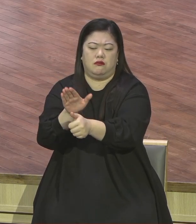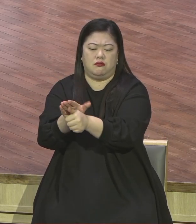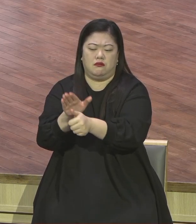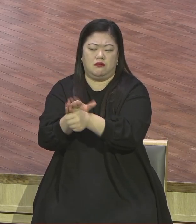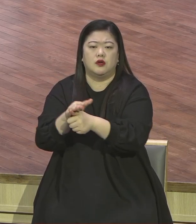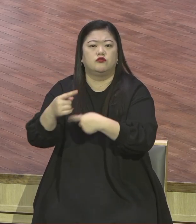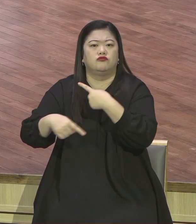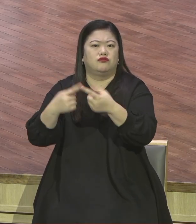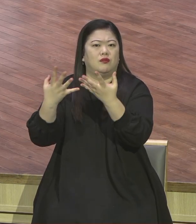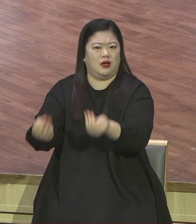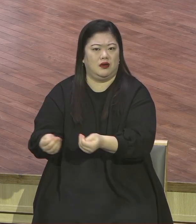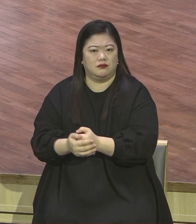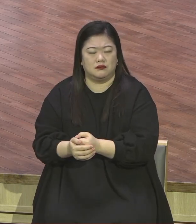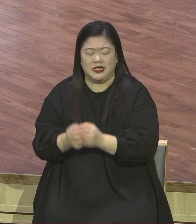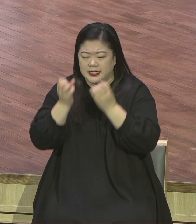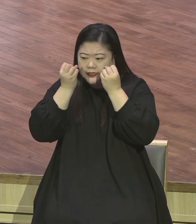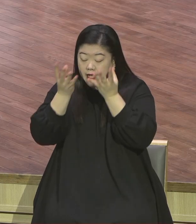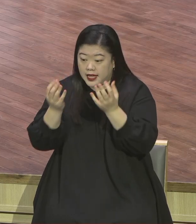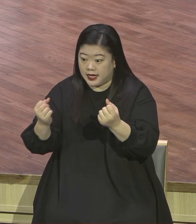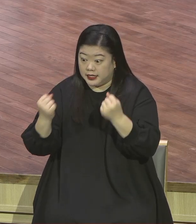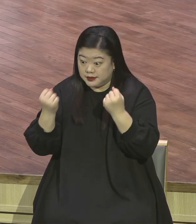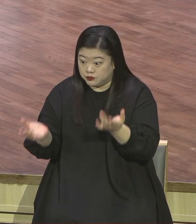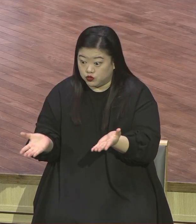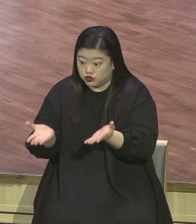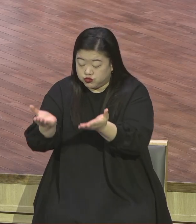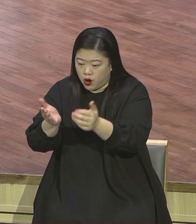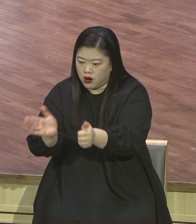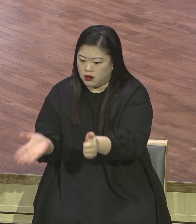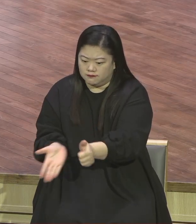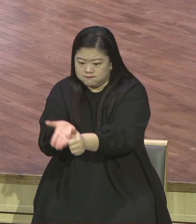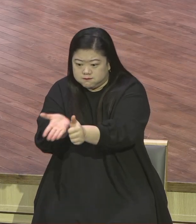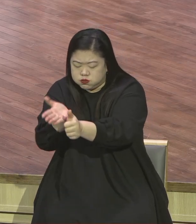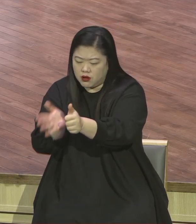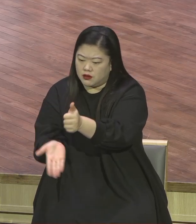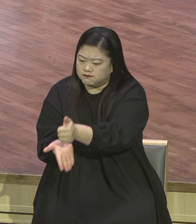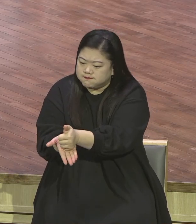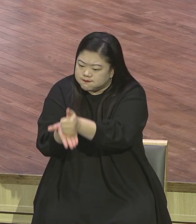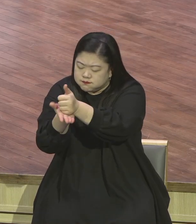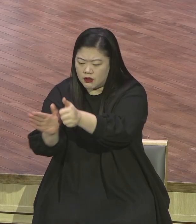주고 용기를 주고 세임을 주고 자꾸 그 사람을 살려주는